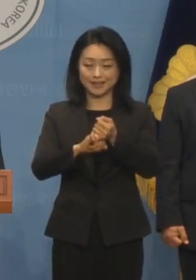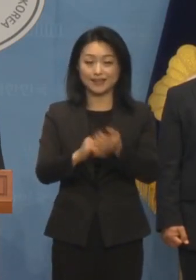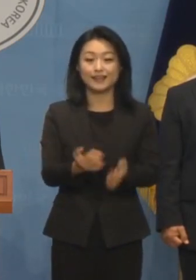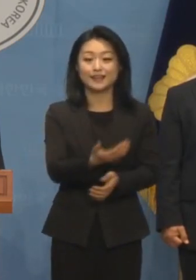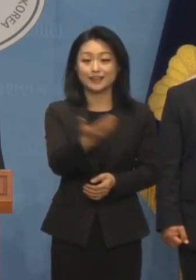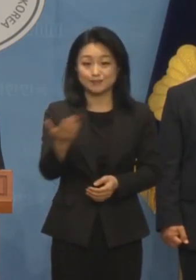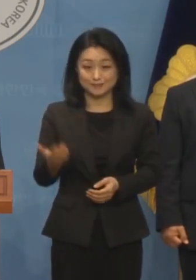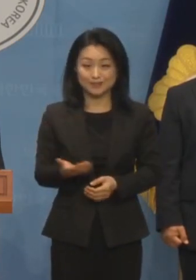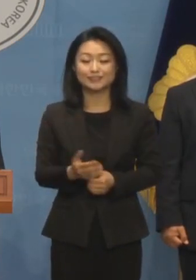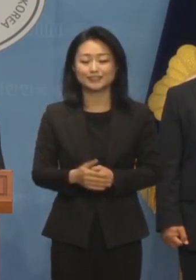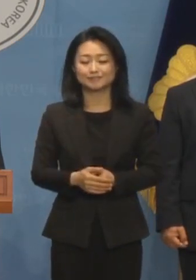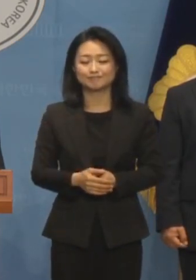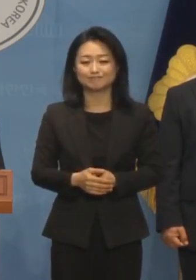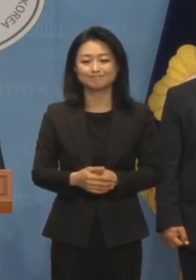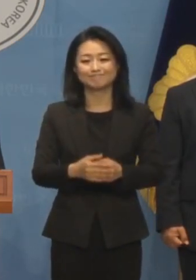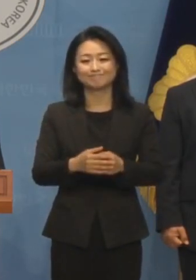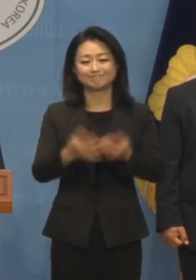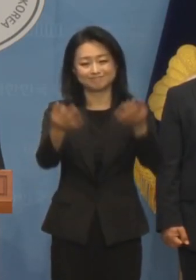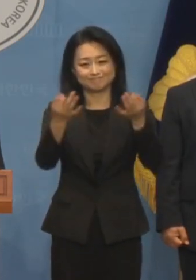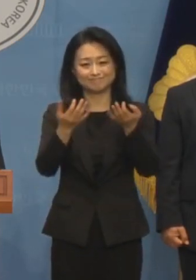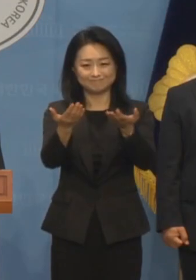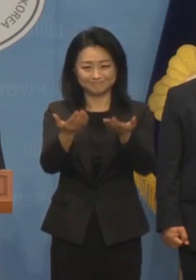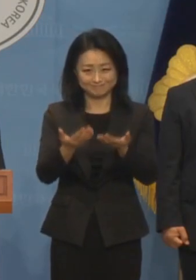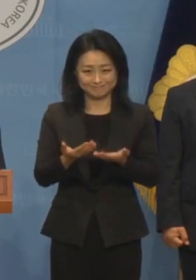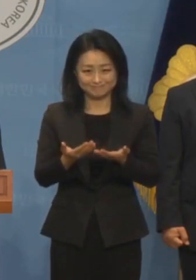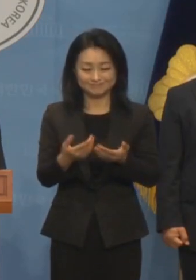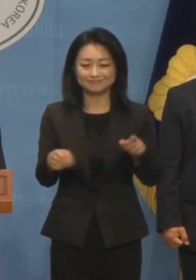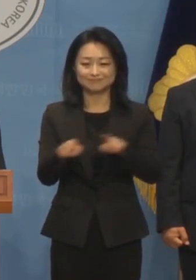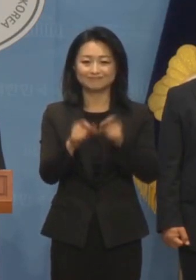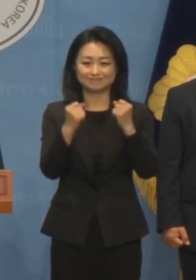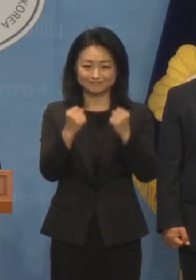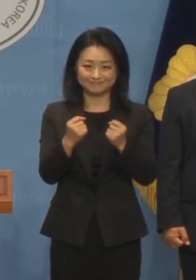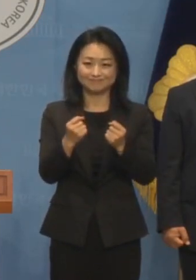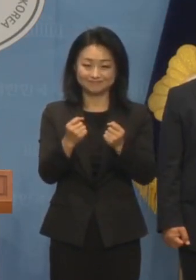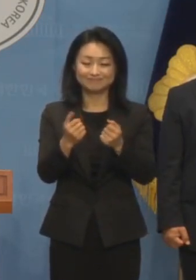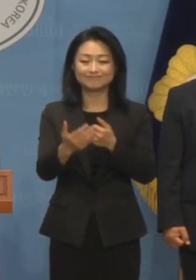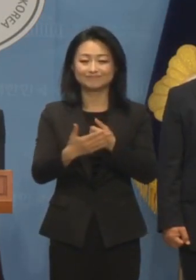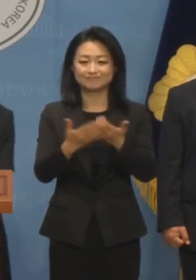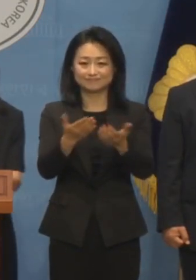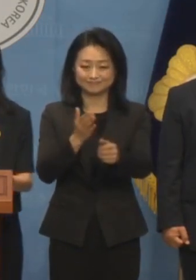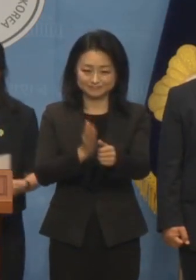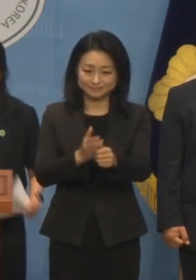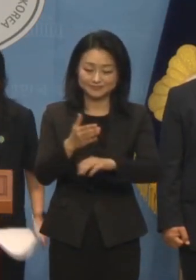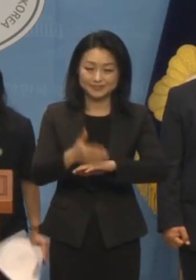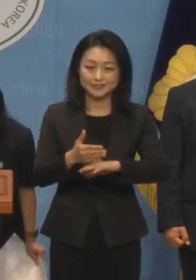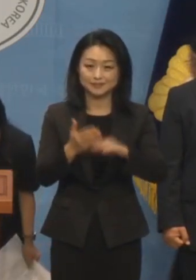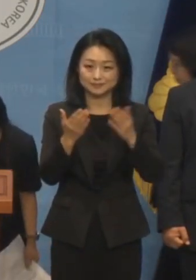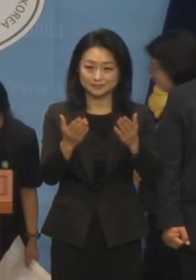국민 여러분께서도 지켜봐 주시고 함께 해주십시오. 감사합니다.